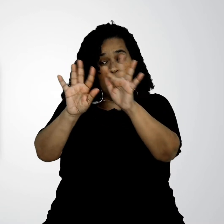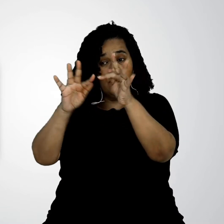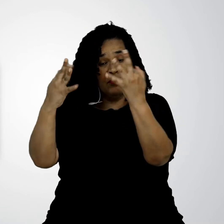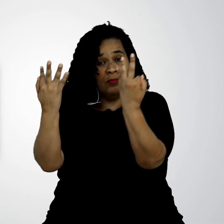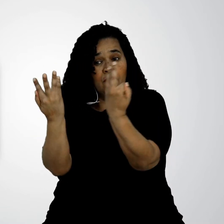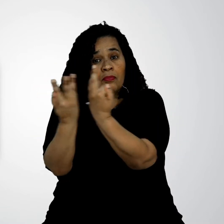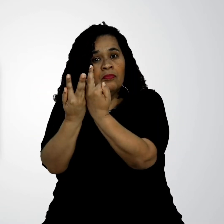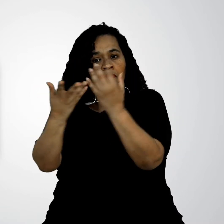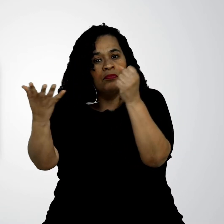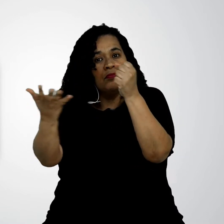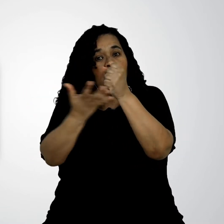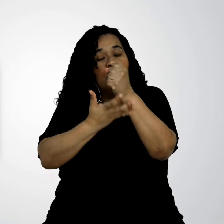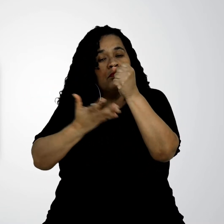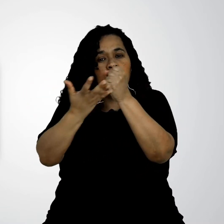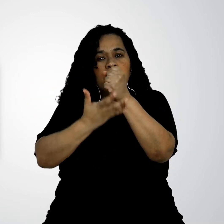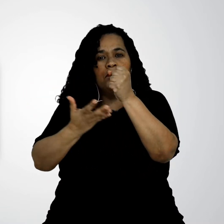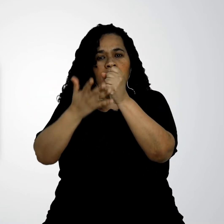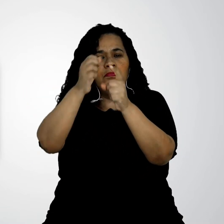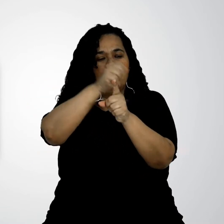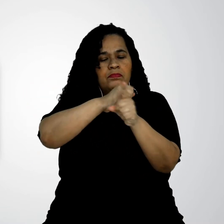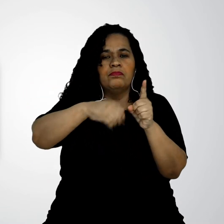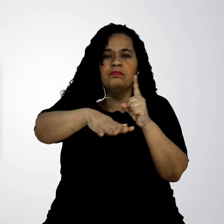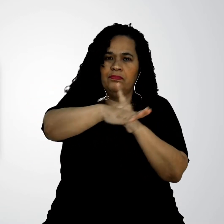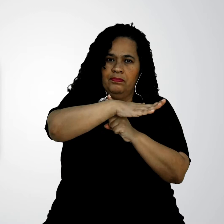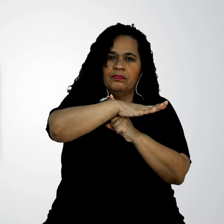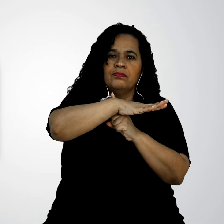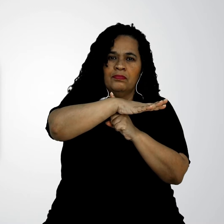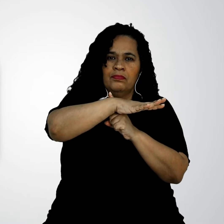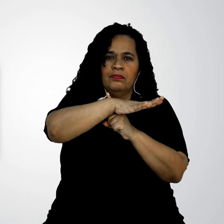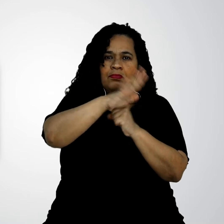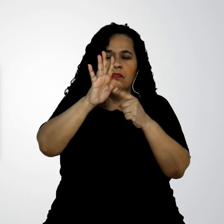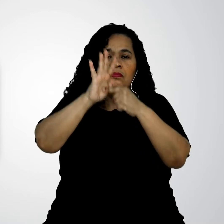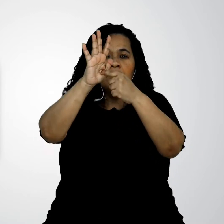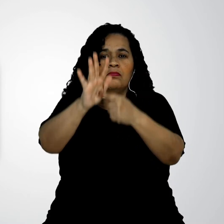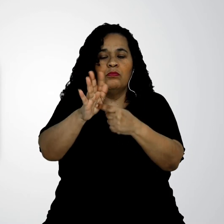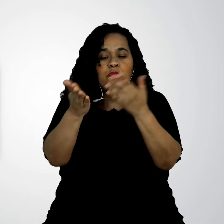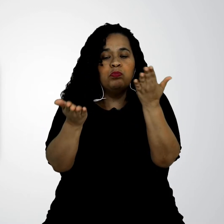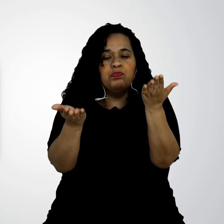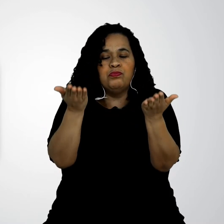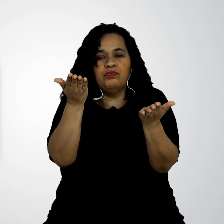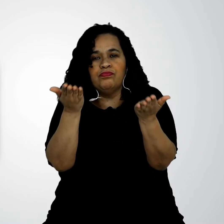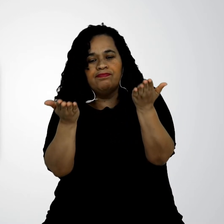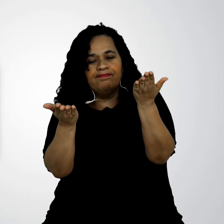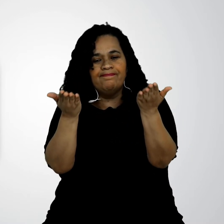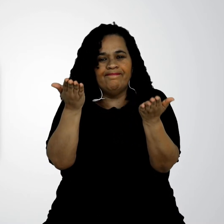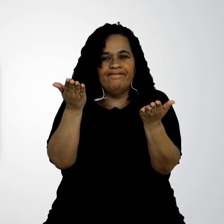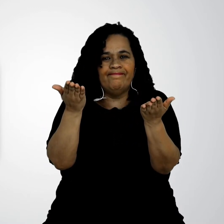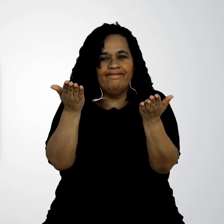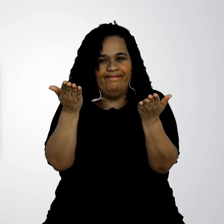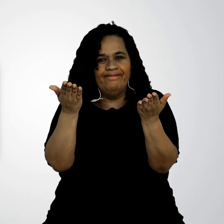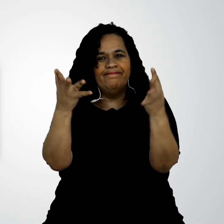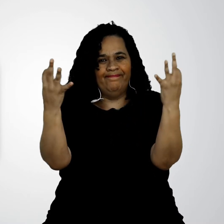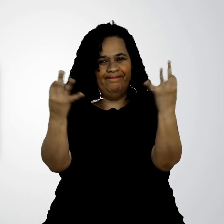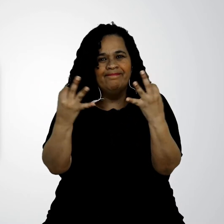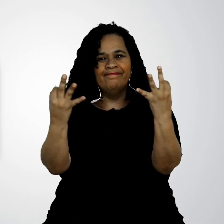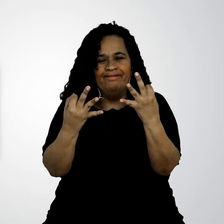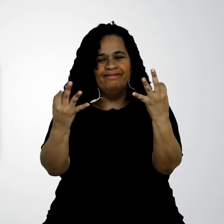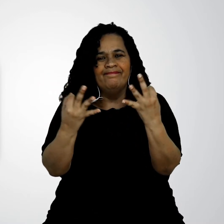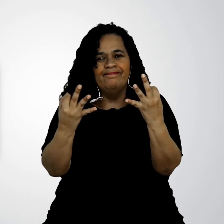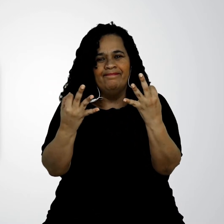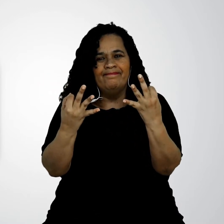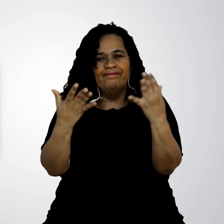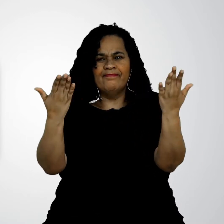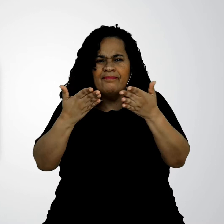é clichê, é verdade. O equilíbrio social vem de equilíbrio familiar. A maior luta pela transformação